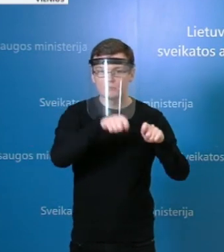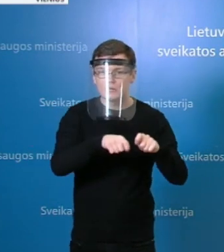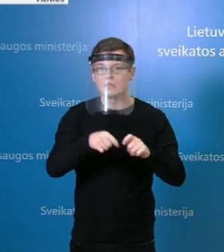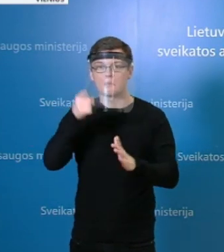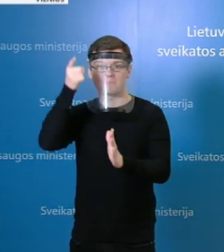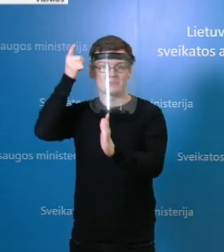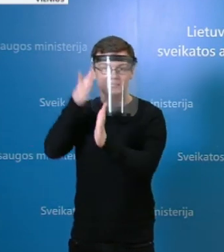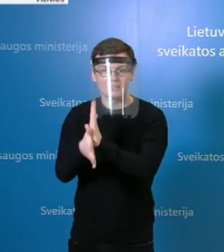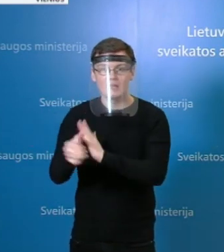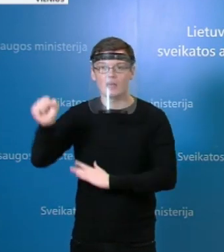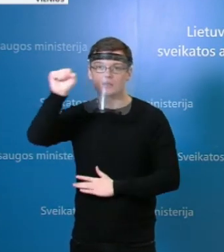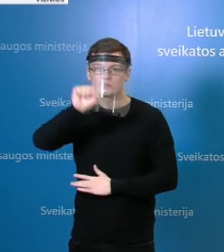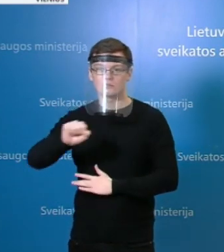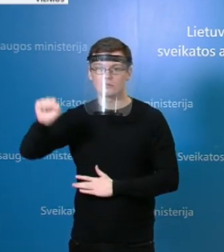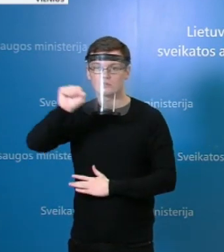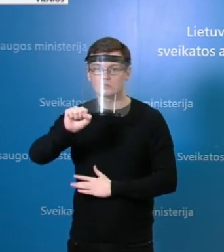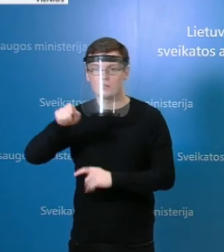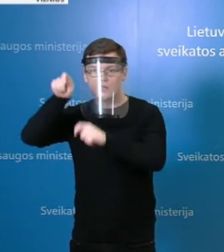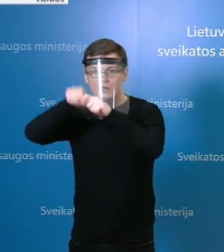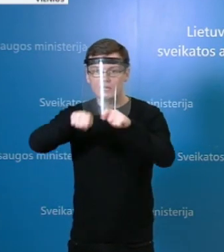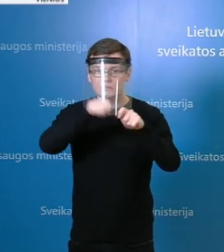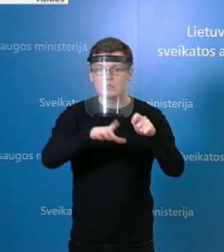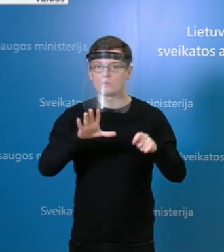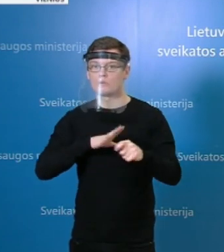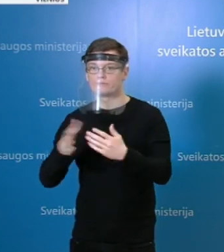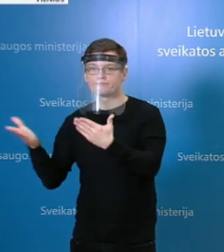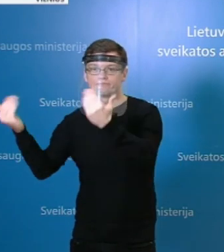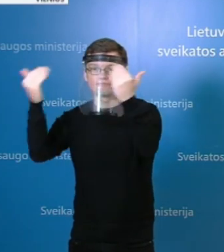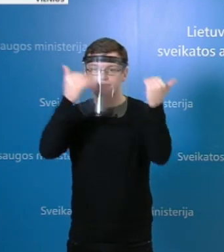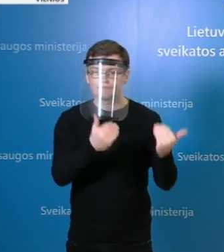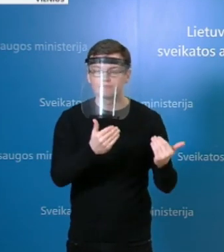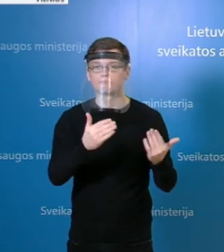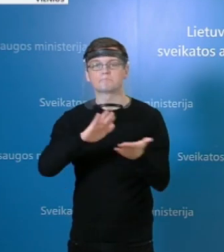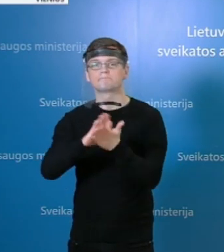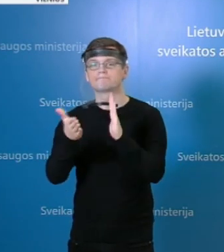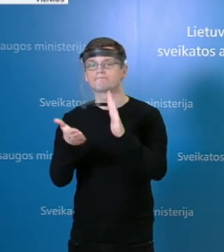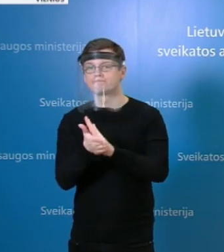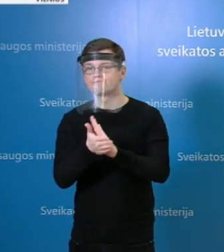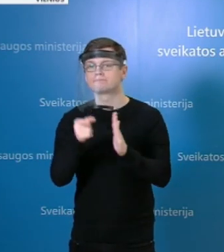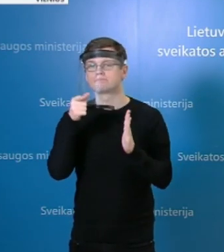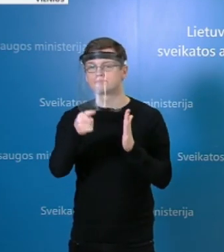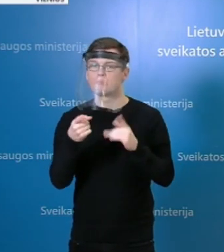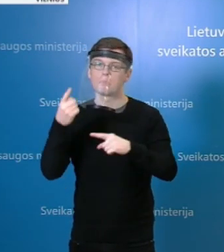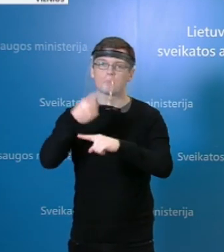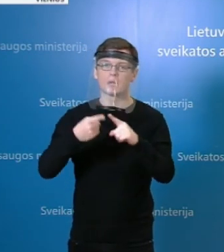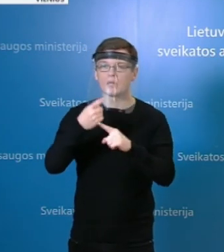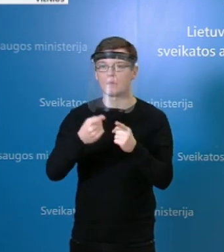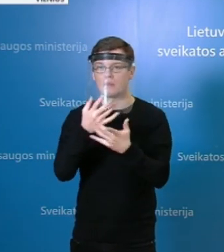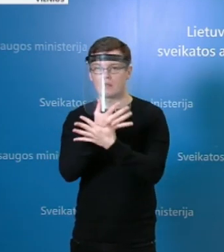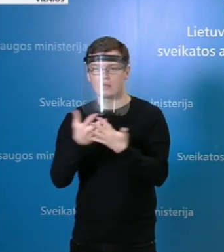psichiatro asociacijos ekspertus, buvo parengta visa eilė priemonių,